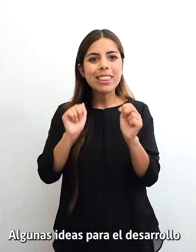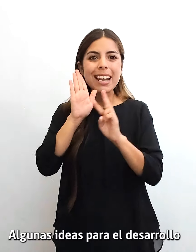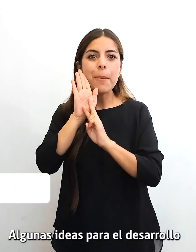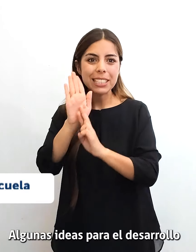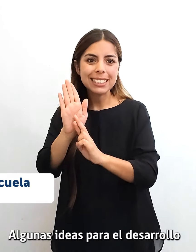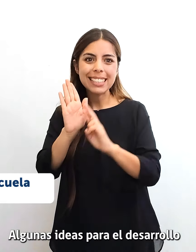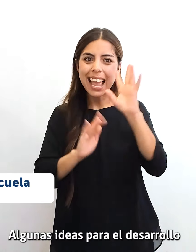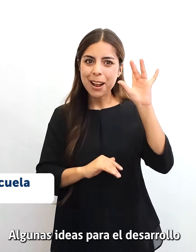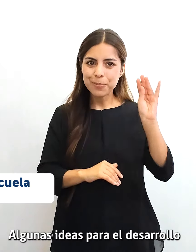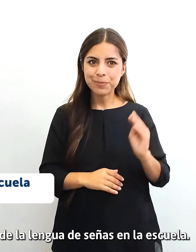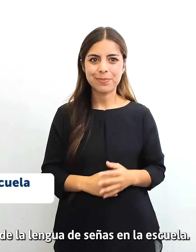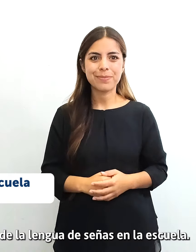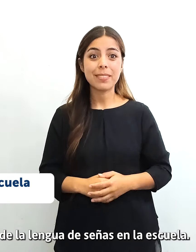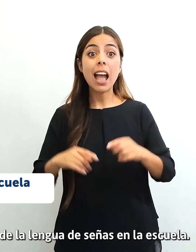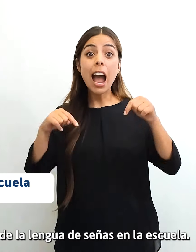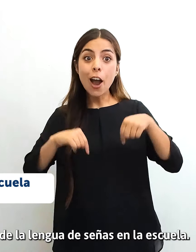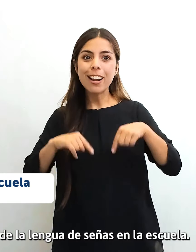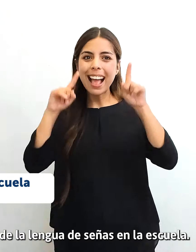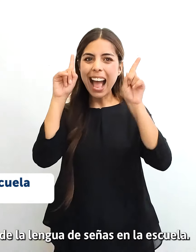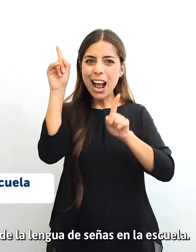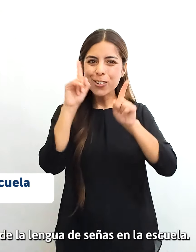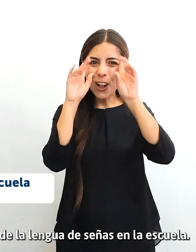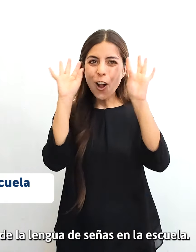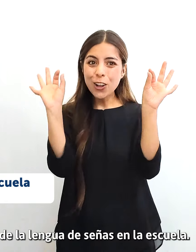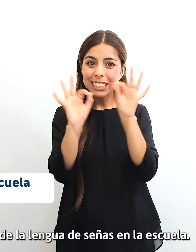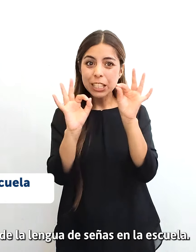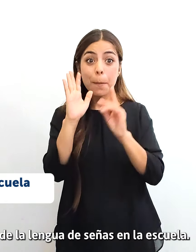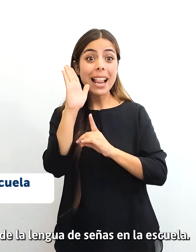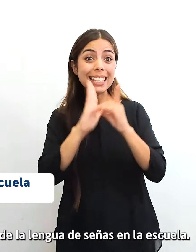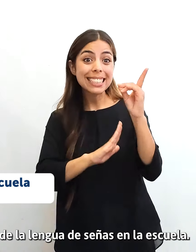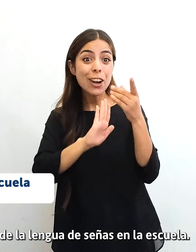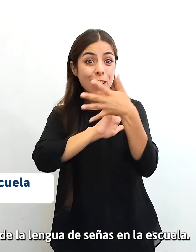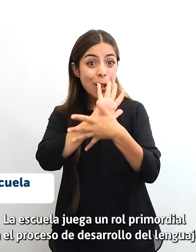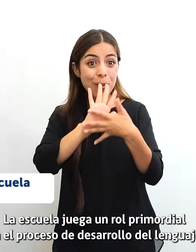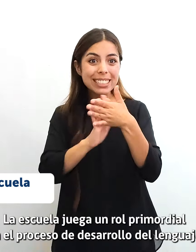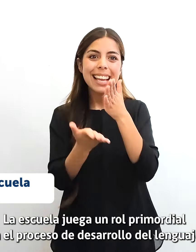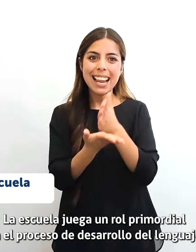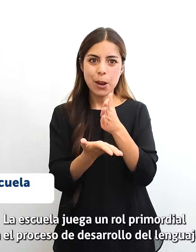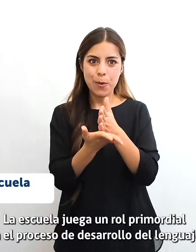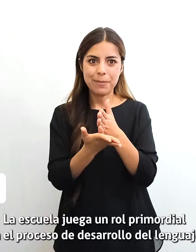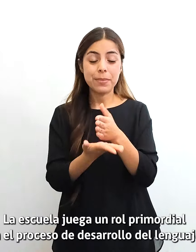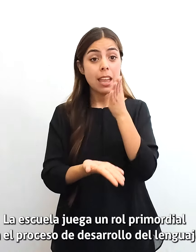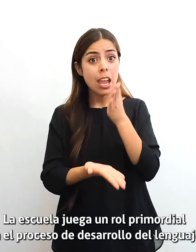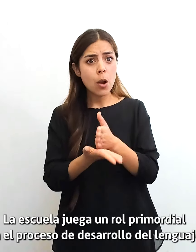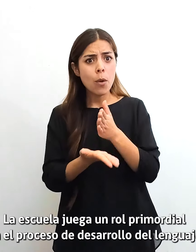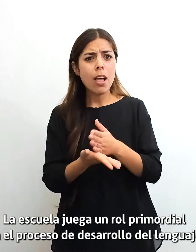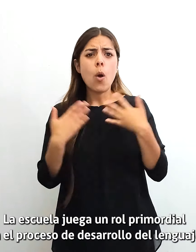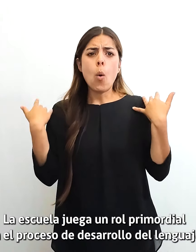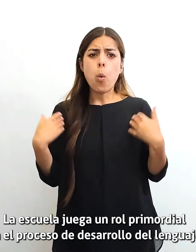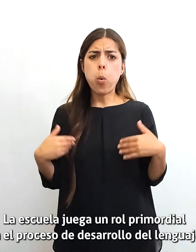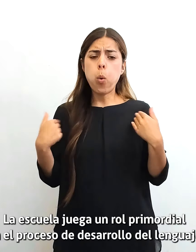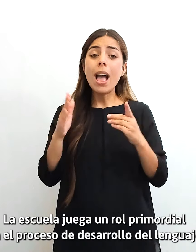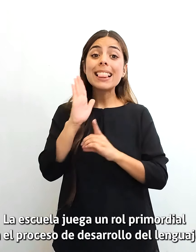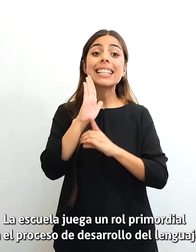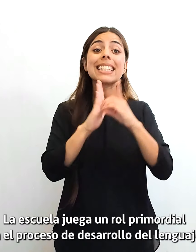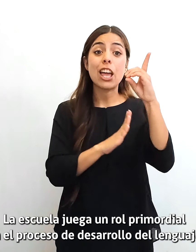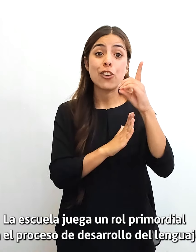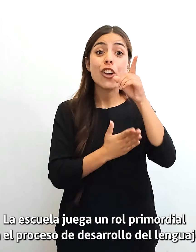Algunas ideas para el desarrollo de la lengua de señas en la escuela. La escuela juega un rol primordial en el proceso de desarrollo del